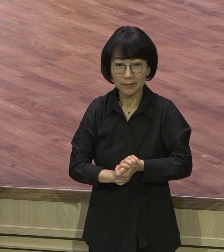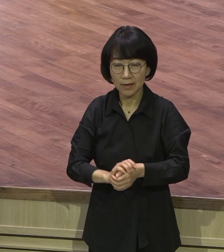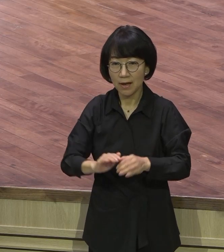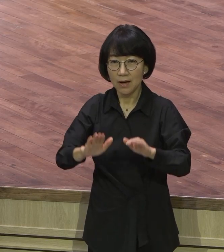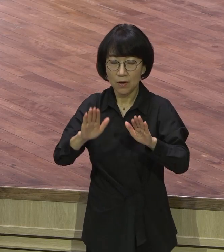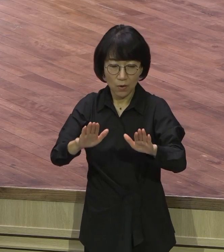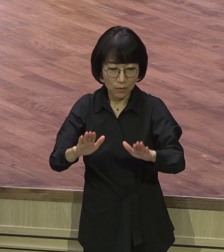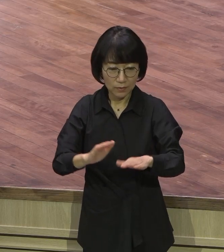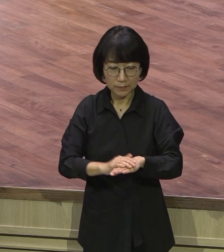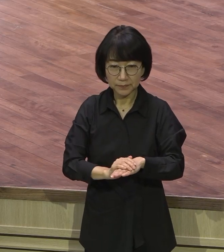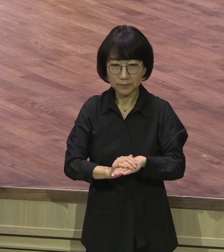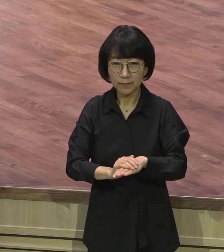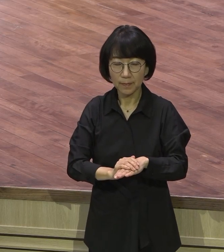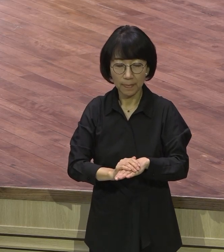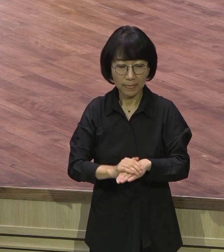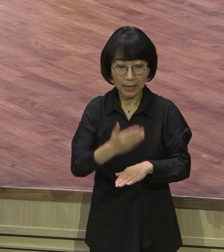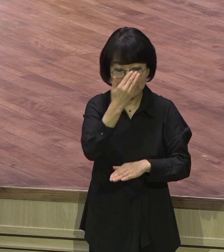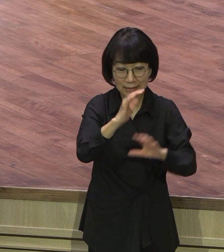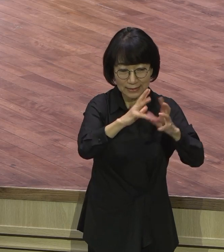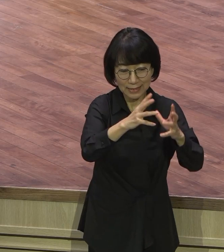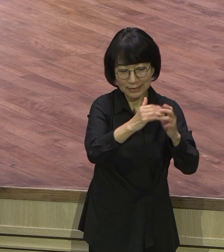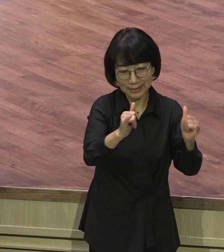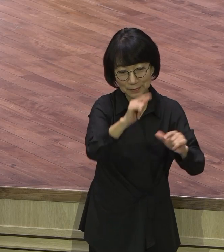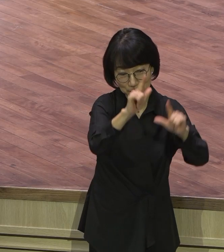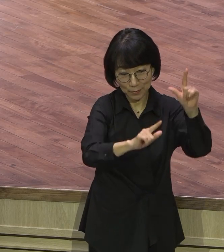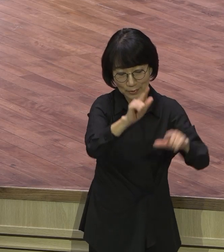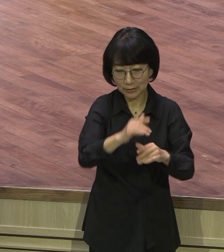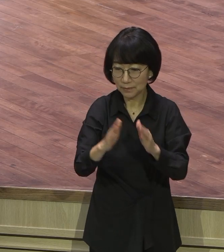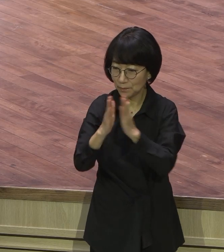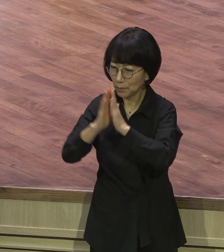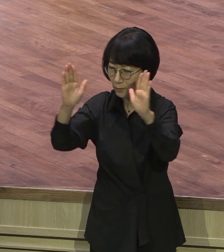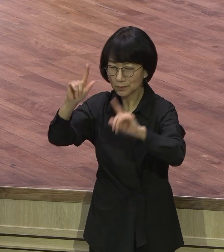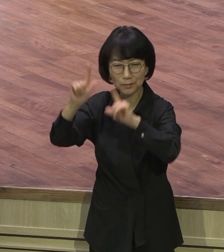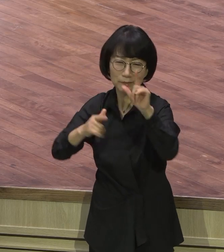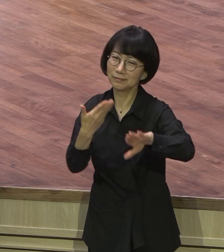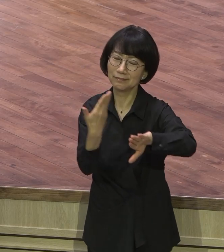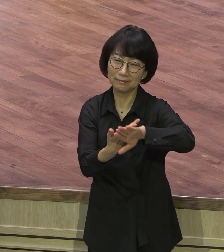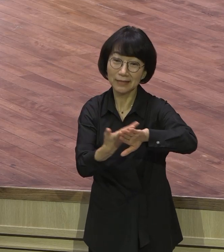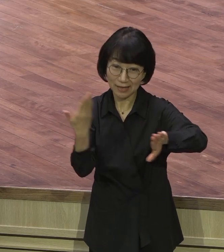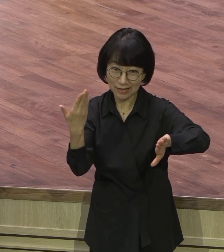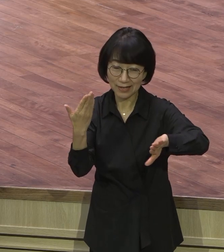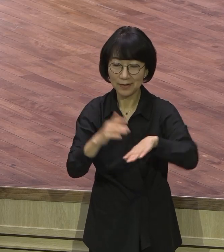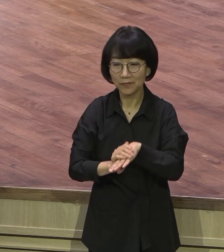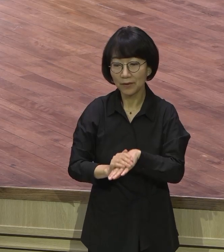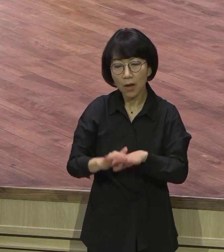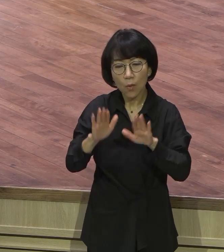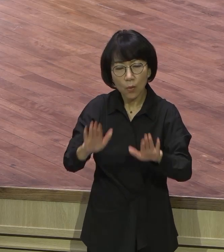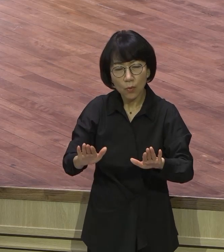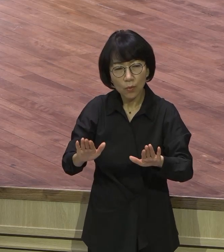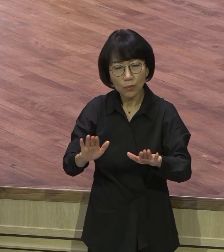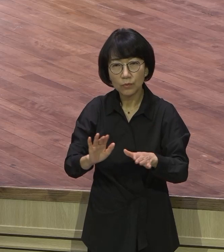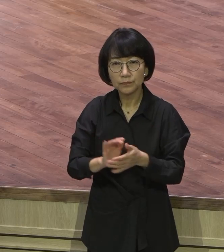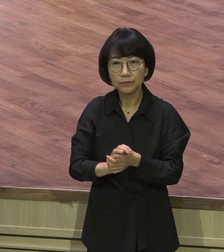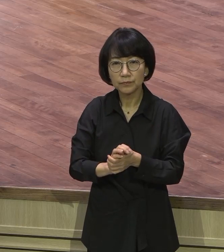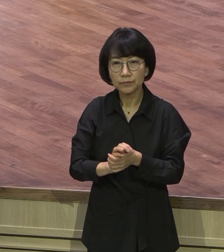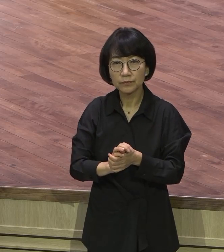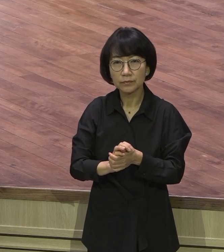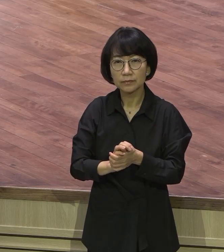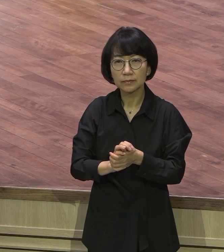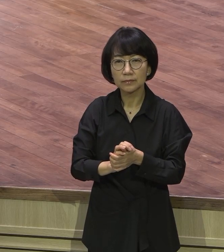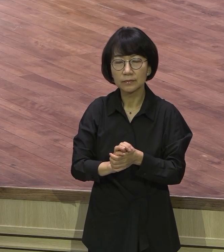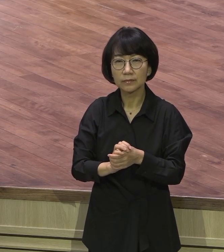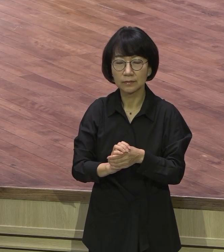극단적으로 대비가 되죠. 그런데 이런 상황이 발생하는 근원적 이유는 한 가지로